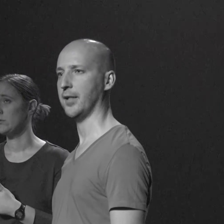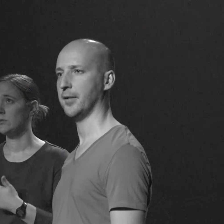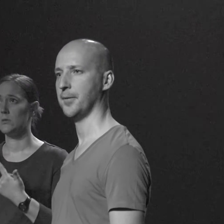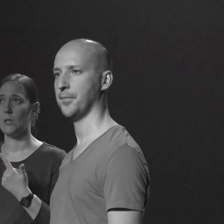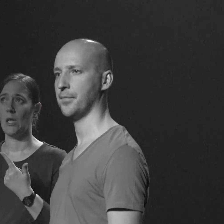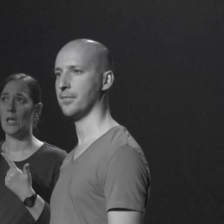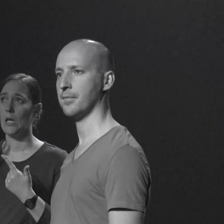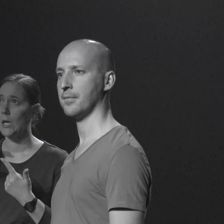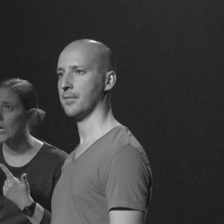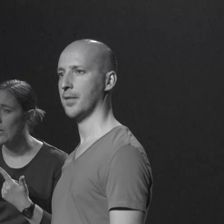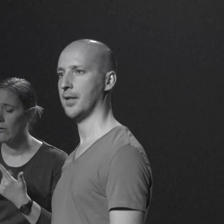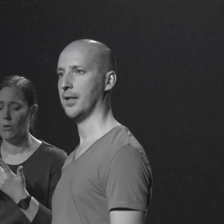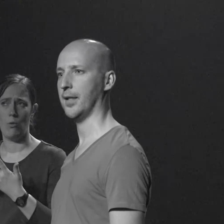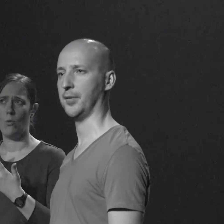Roger